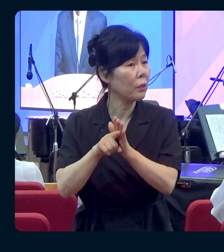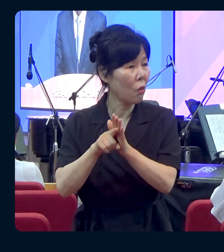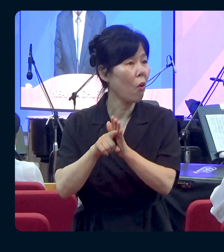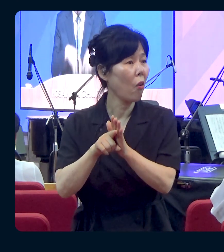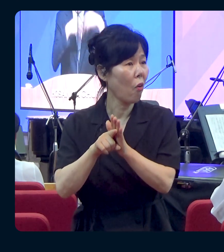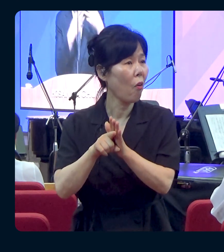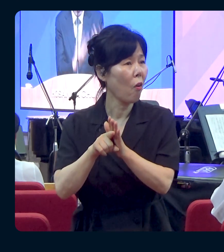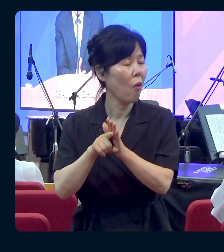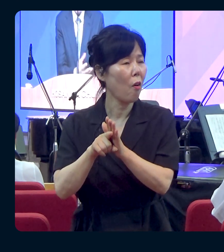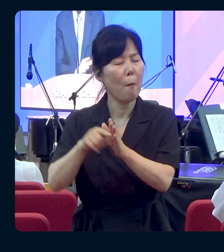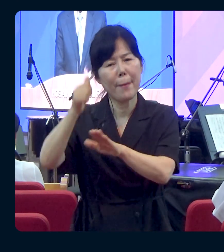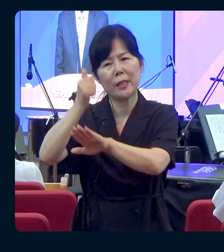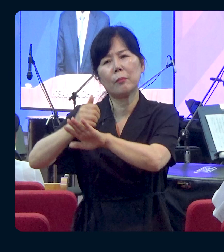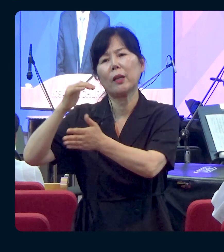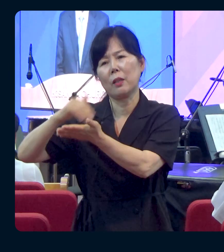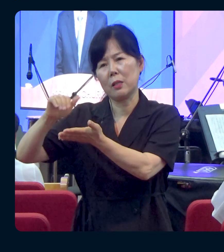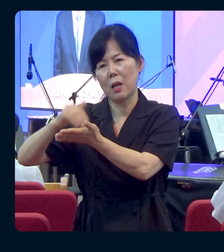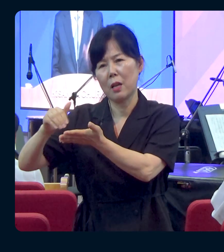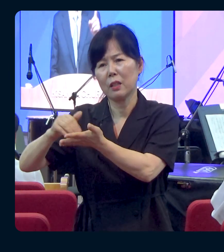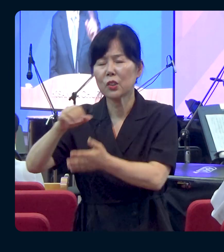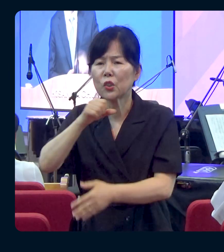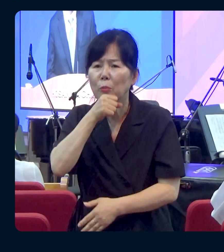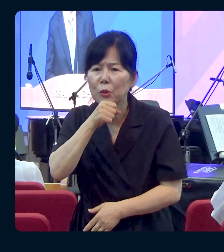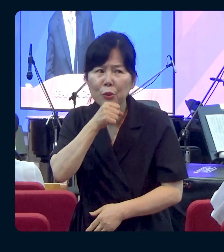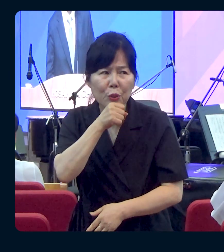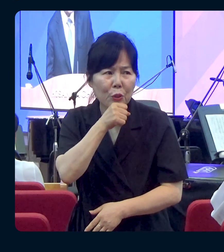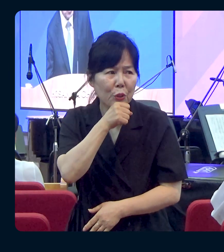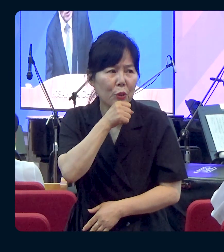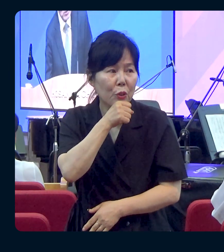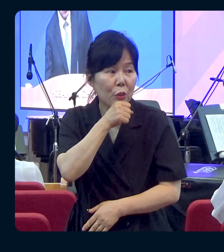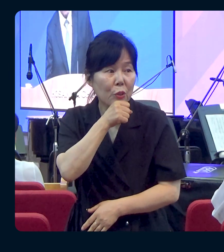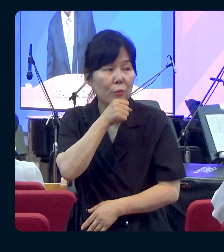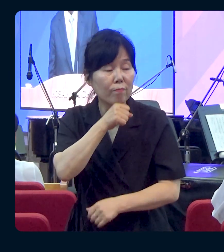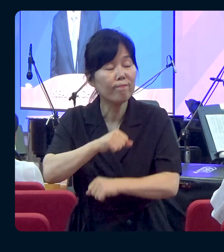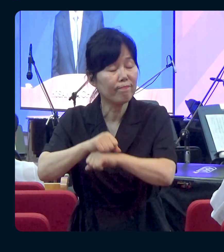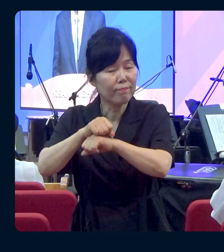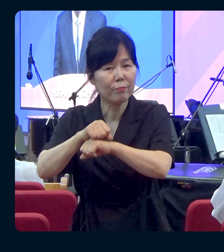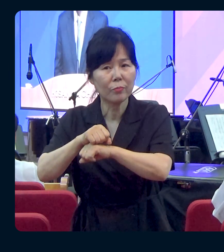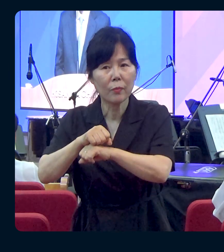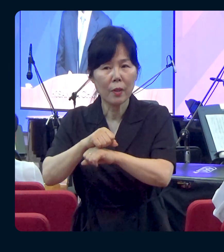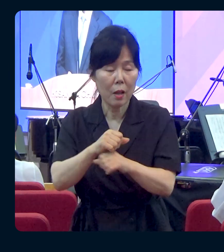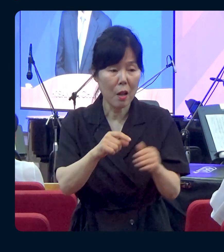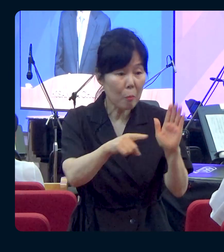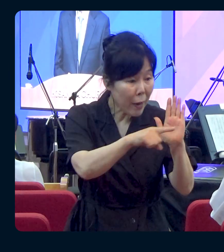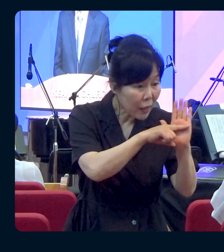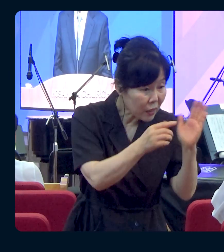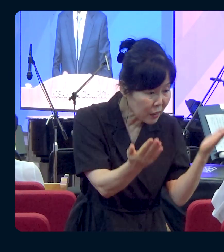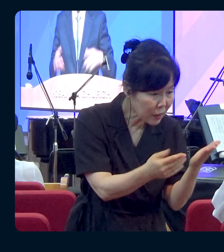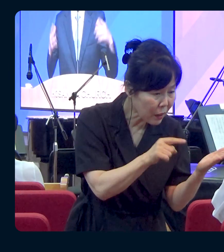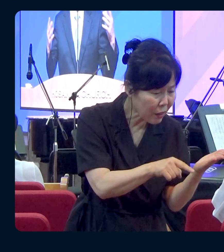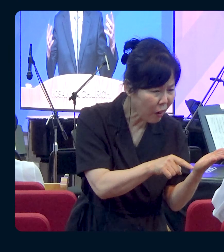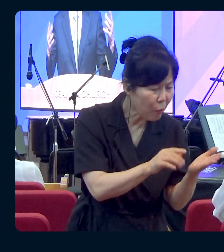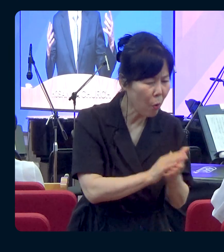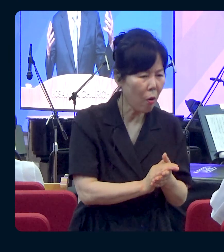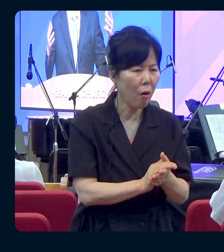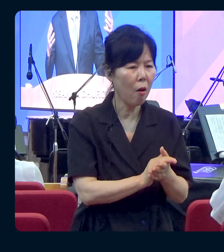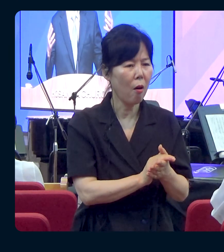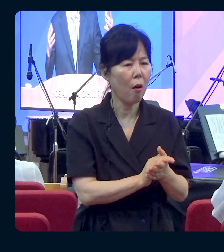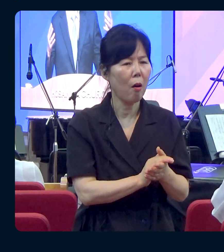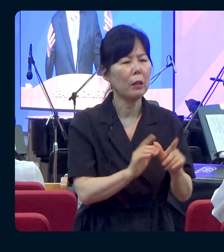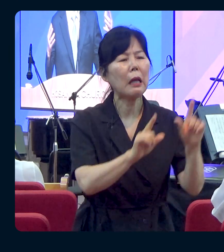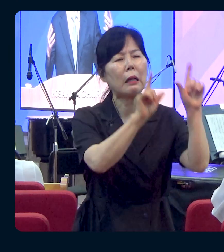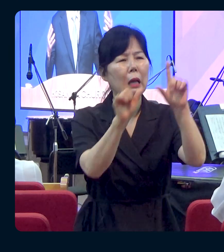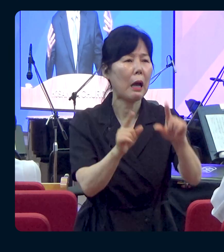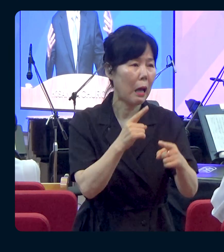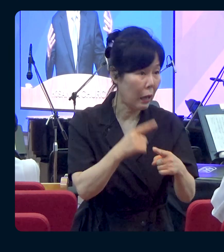접근은요, 복을 주시며 있기 때문에 거기에 집중하신다 그 말이에요. 여러분, 마이너스 요인은요, 그게 어떤 것이든지,